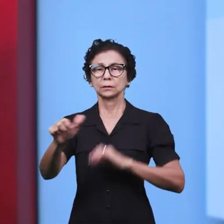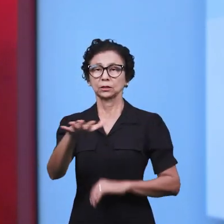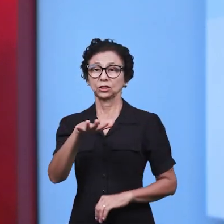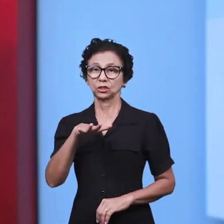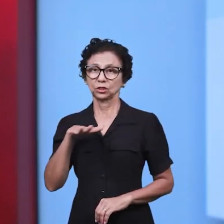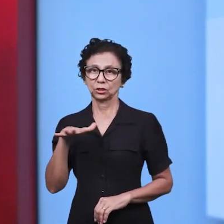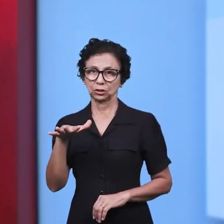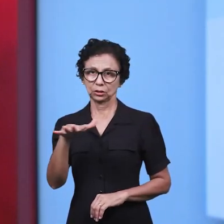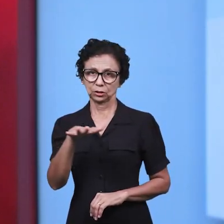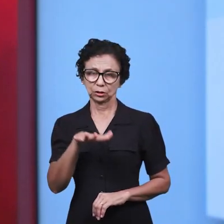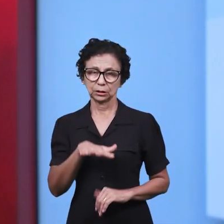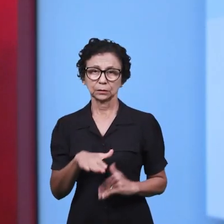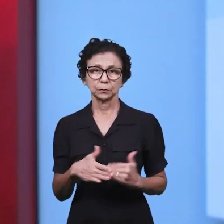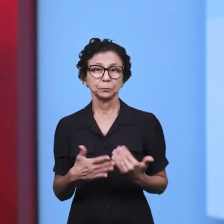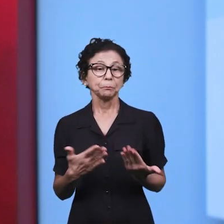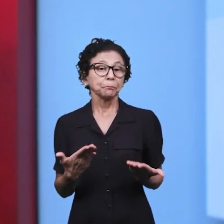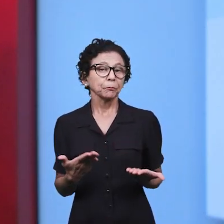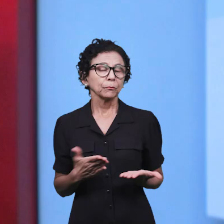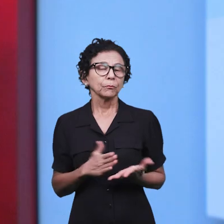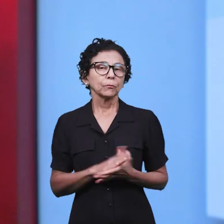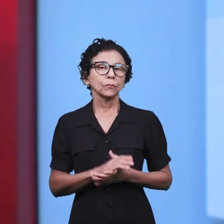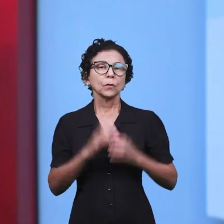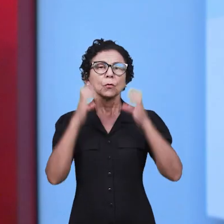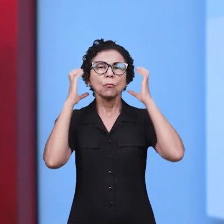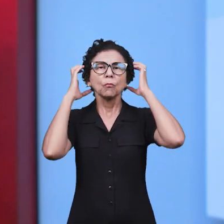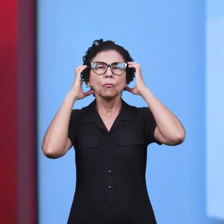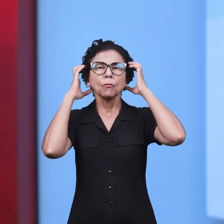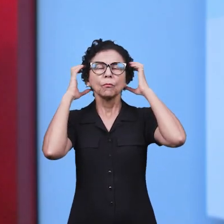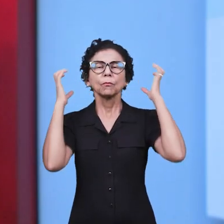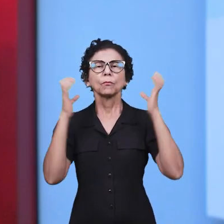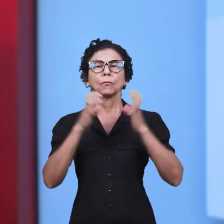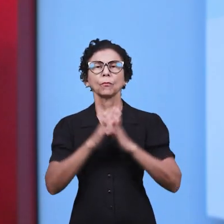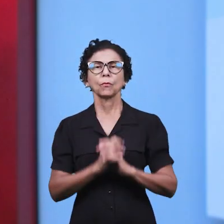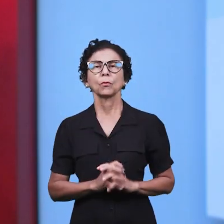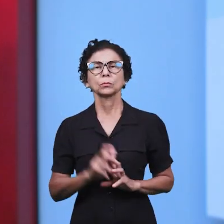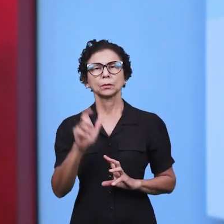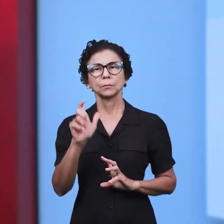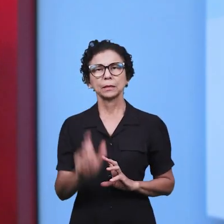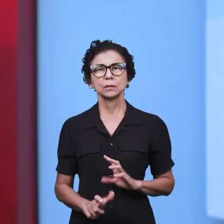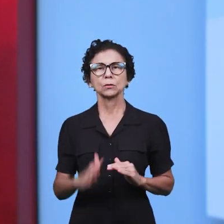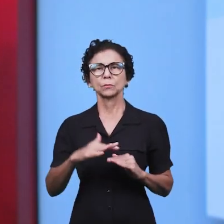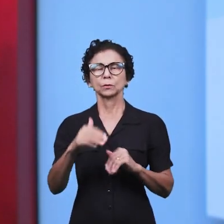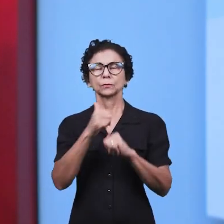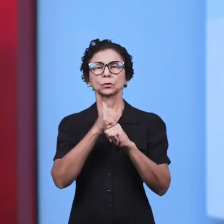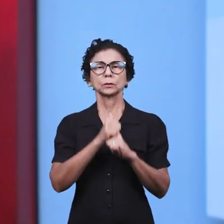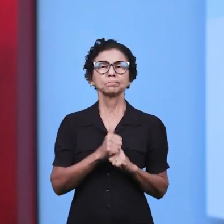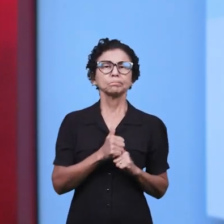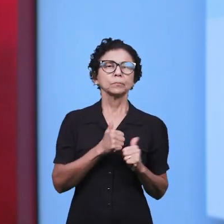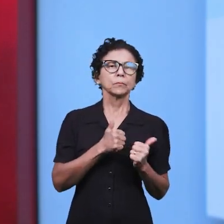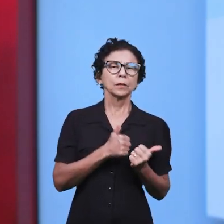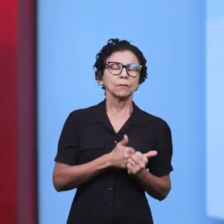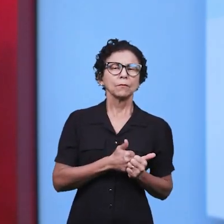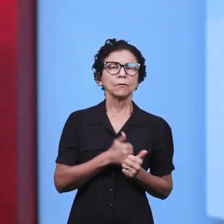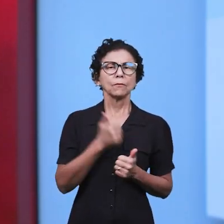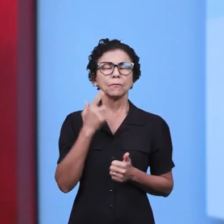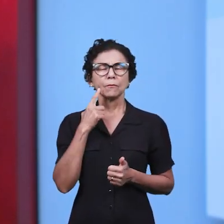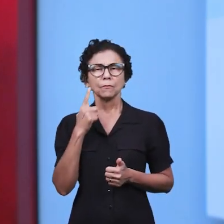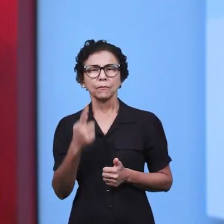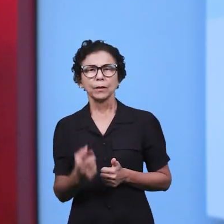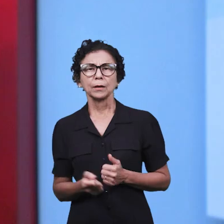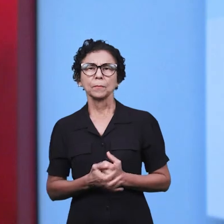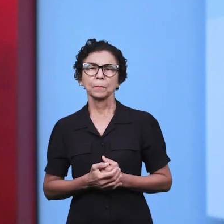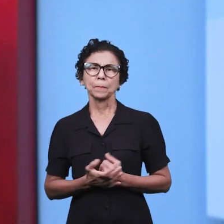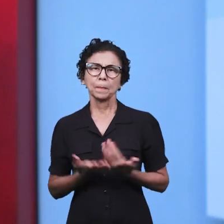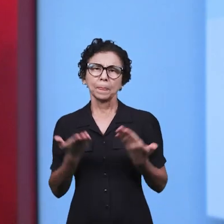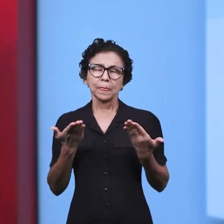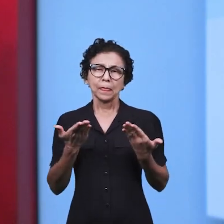geral. Então, o fonoaudiólogo vai ser aquele que vai conseguir acompanhar desde o nascimento